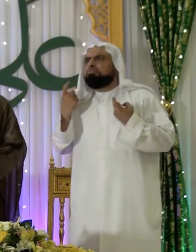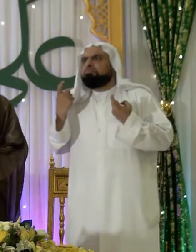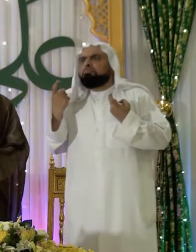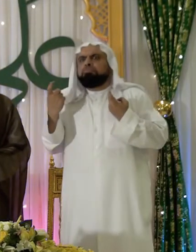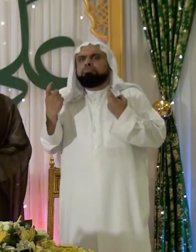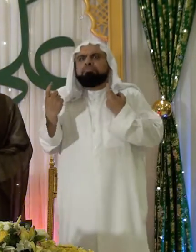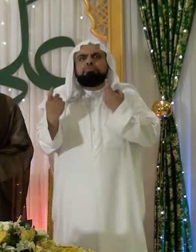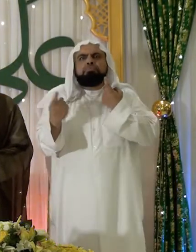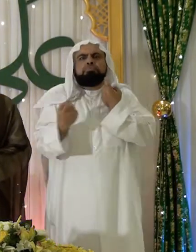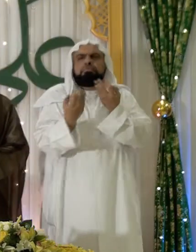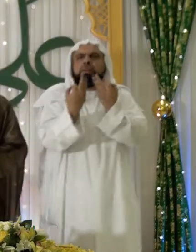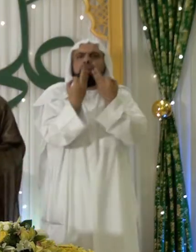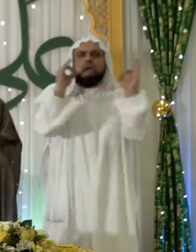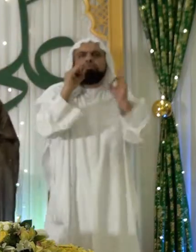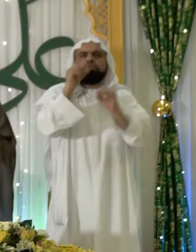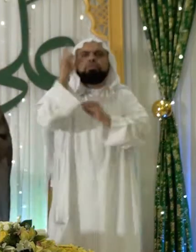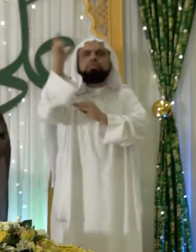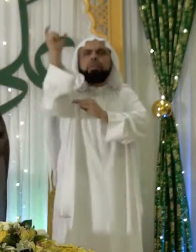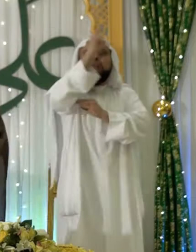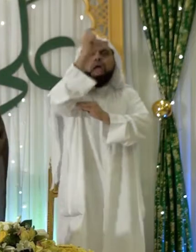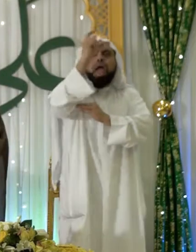الجميع للإسلام،